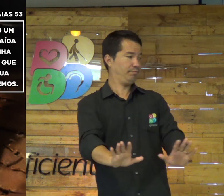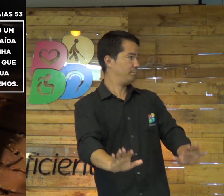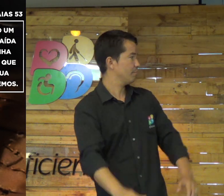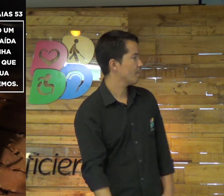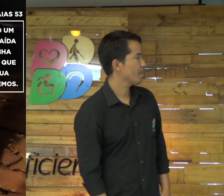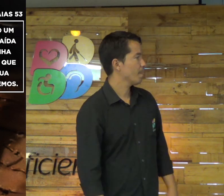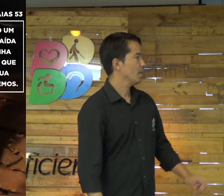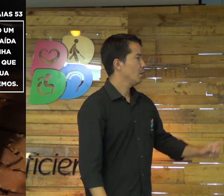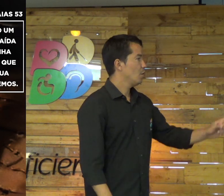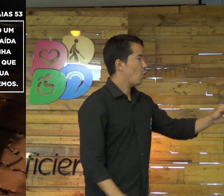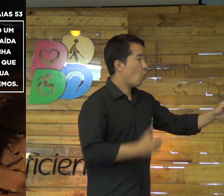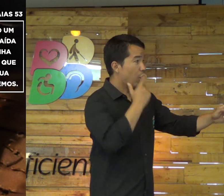Ok?